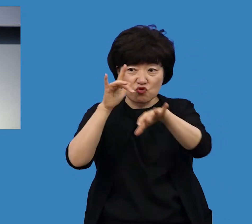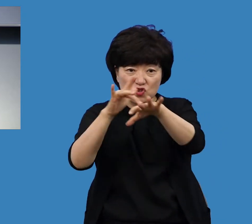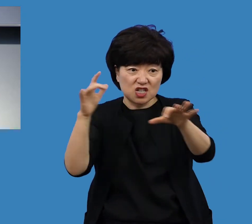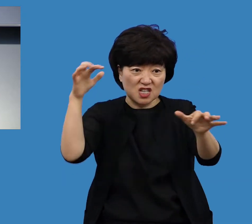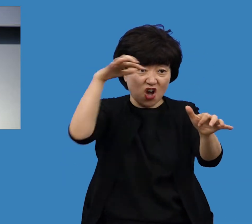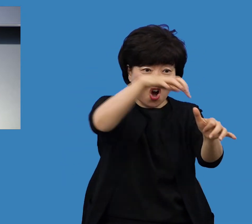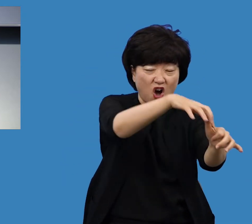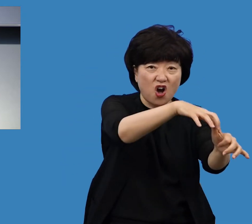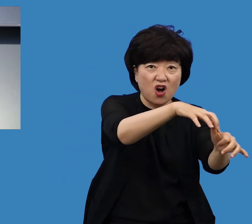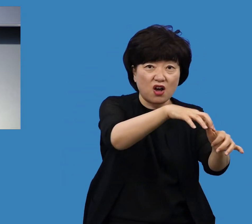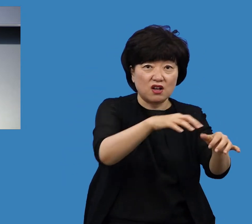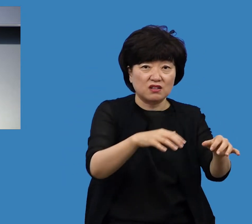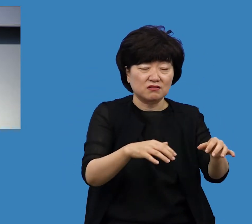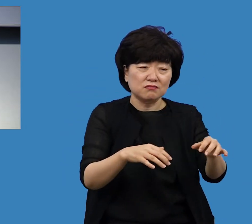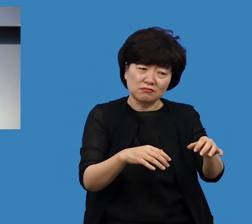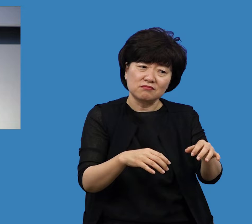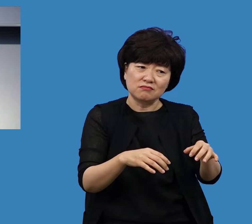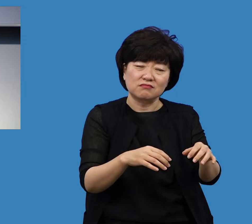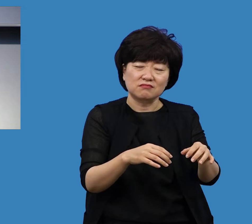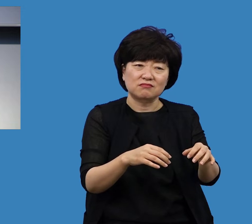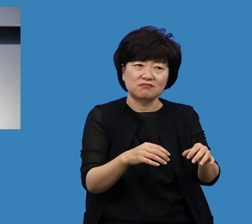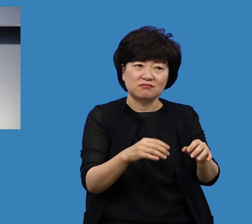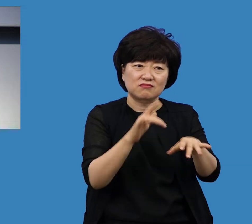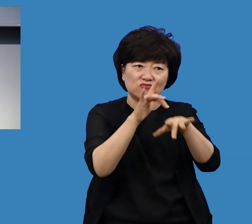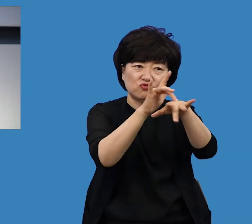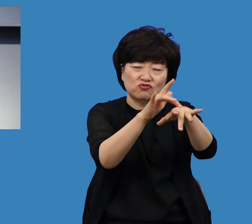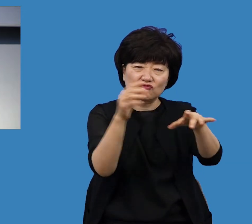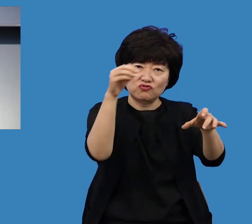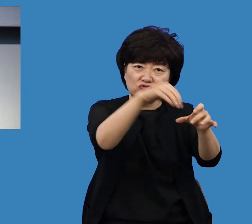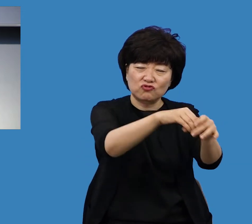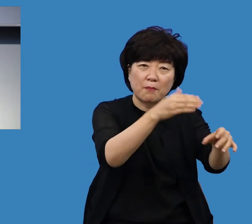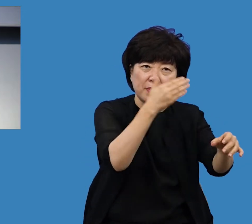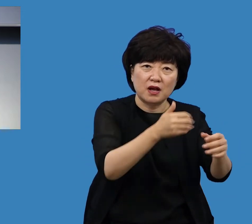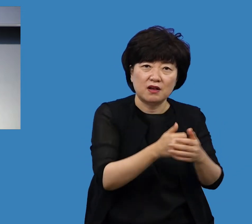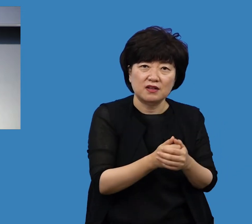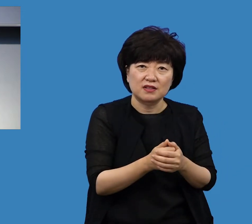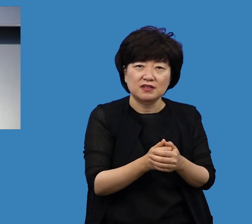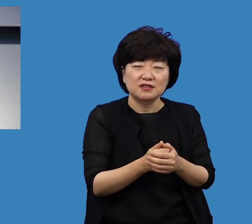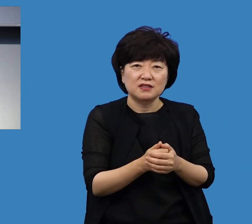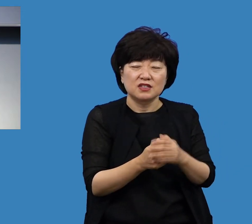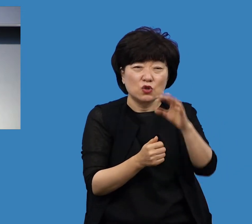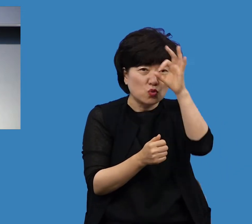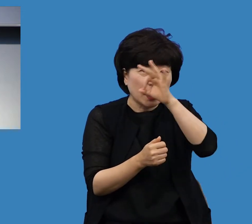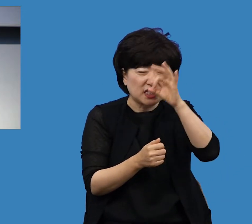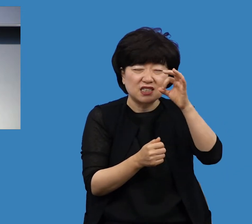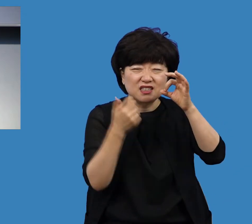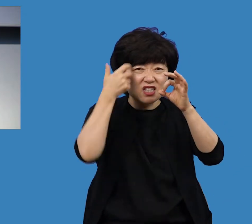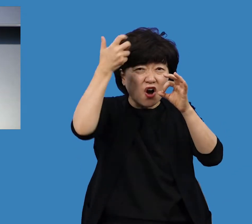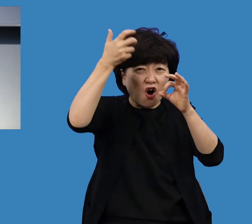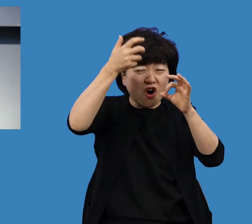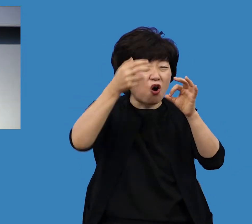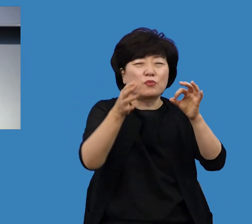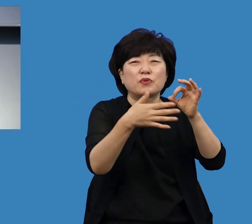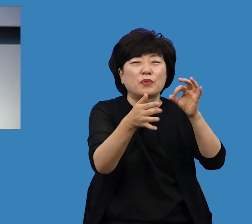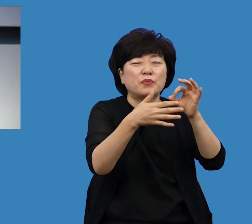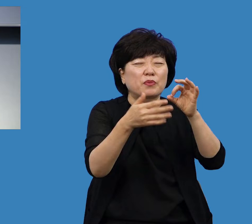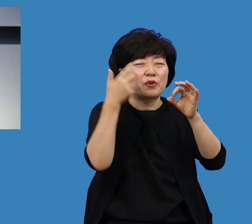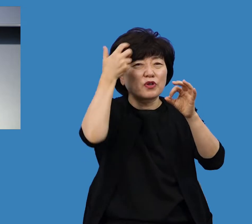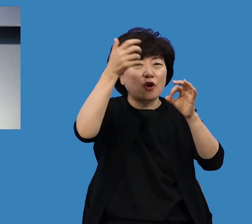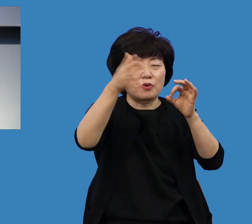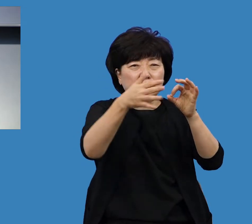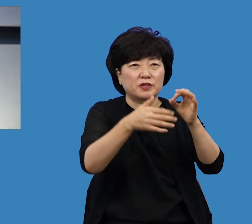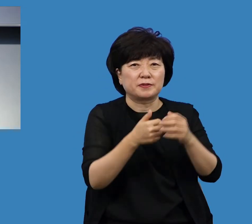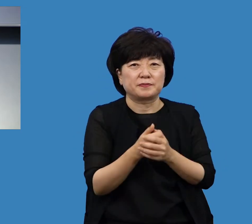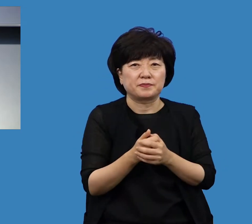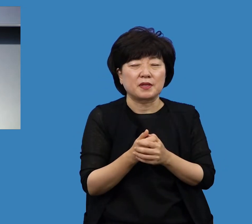보면 돼지 안에도 뭐 영이 거할 수 있는 것 같기는 해요. 그렇지만 돼지는 영적인 존재는 아니죠. 그냥 그 육체 안에 영이 그냥 들어가는 거지.